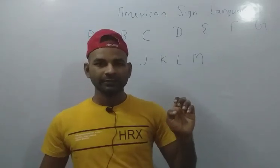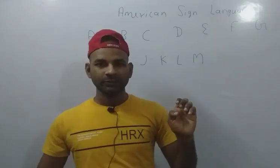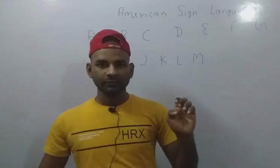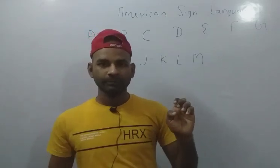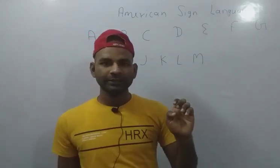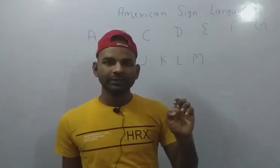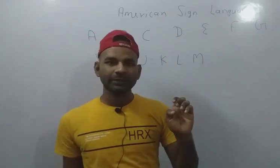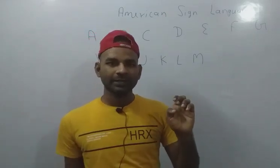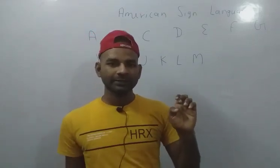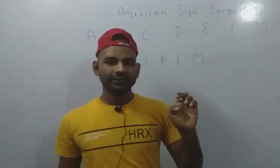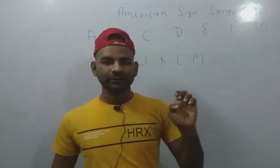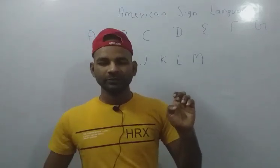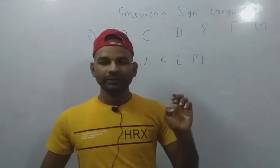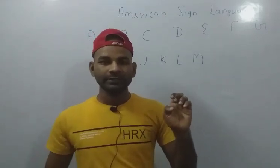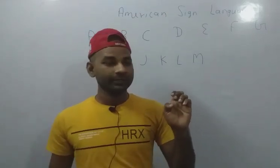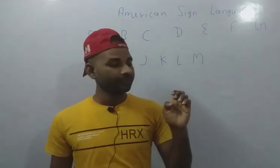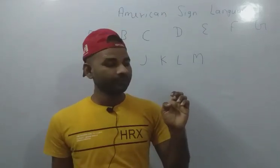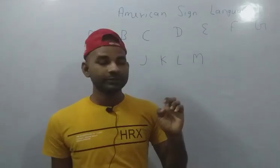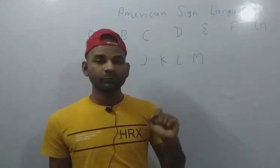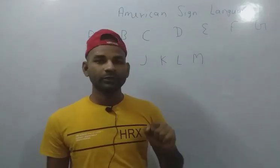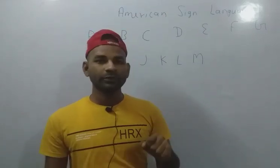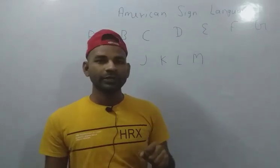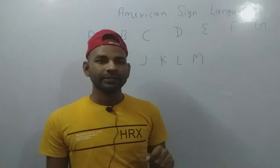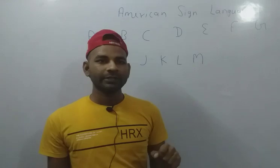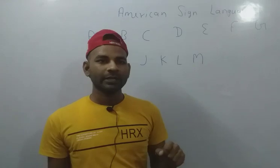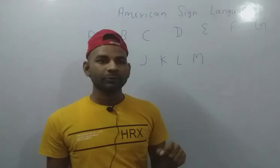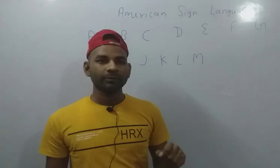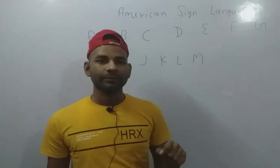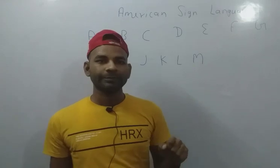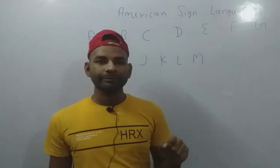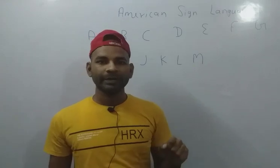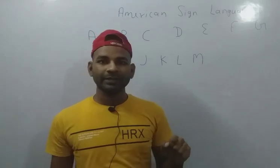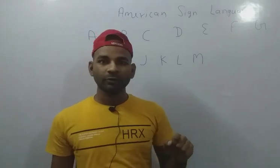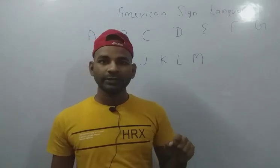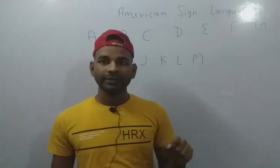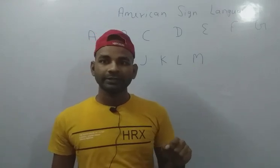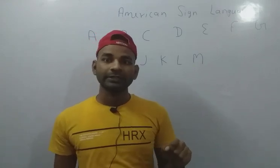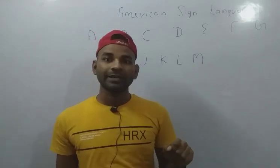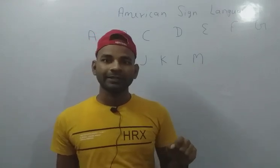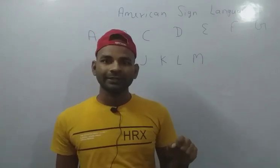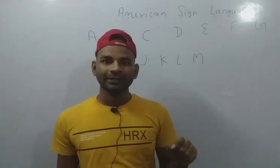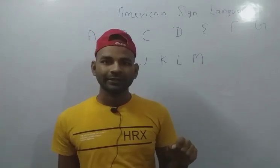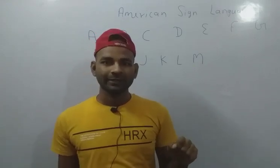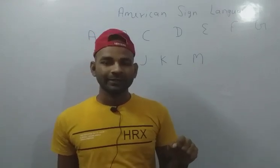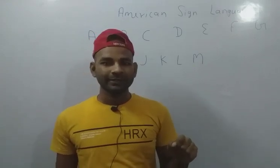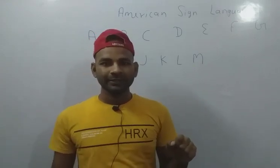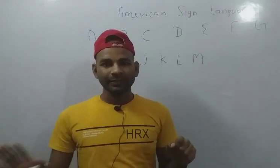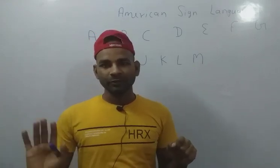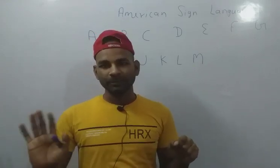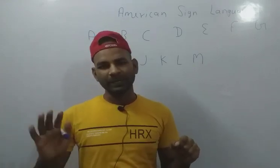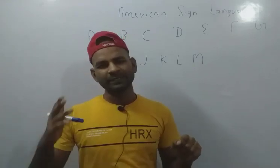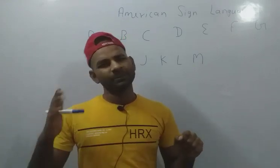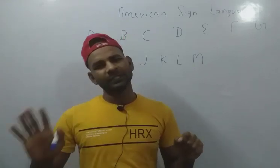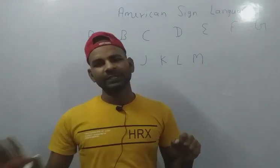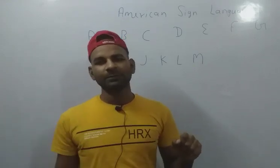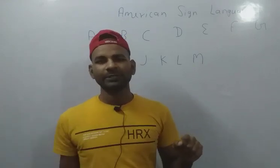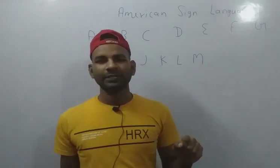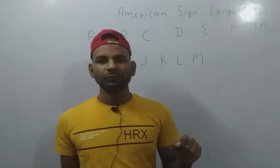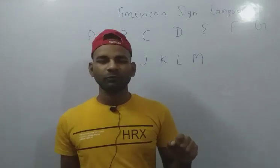जो बर्थडे पे काटा जाता है और सब बनाया जाता है, वैसे बोलना हो आपको, भाई खाओगे क्या, खाना है क्या, और आप ऐसे बस इशारे में बताना है, आपको बोलना